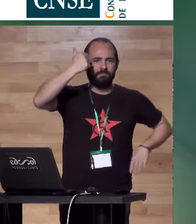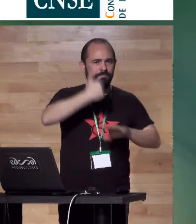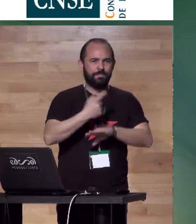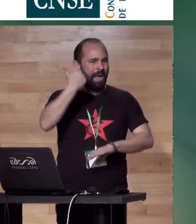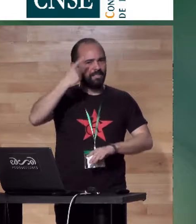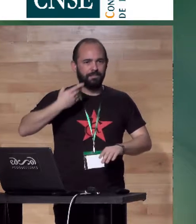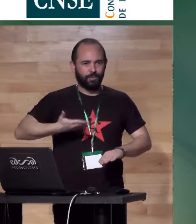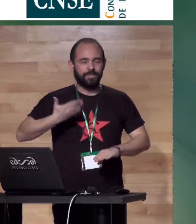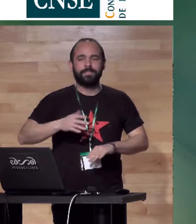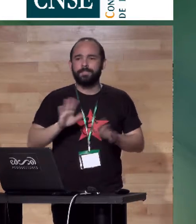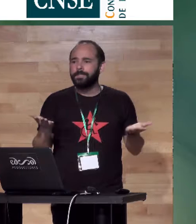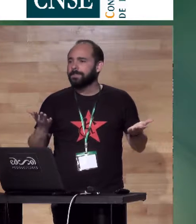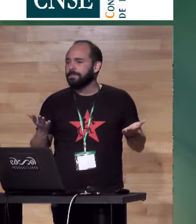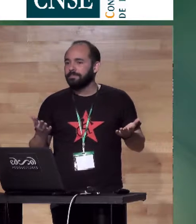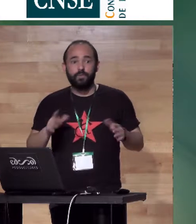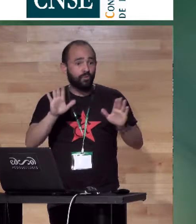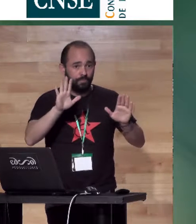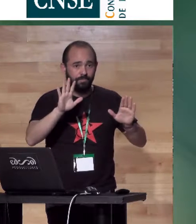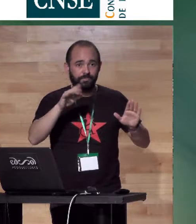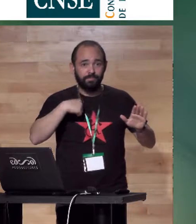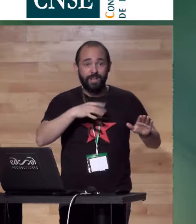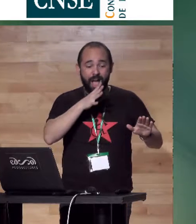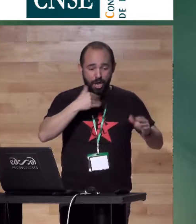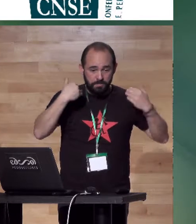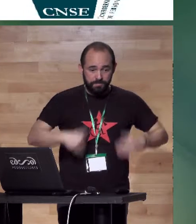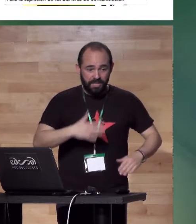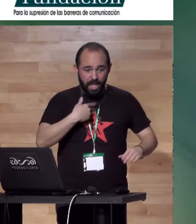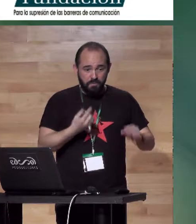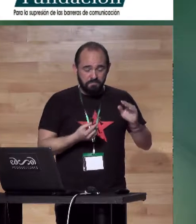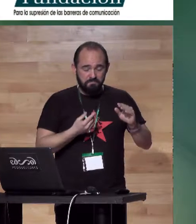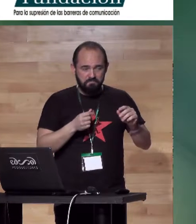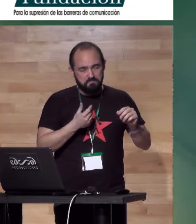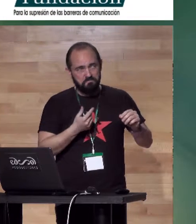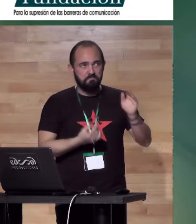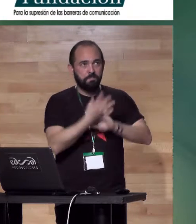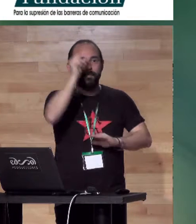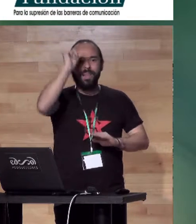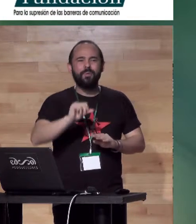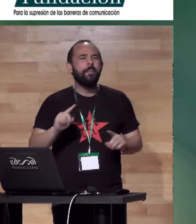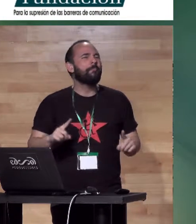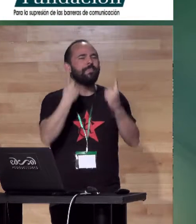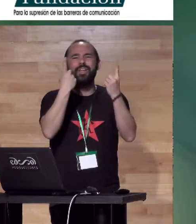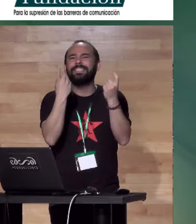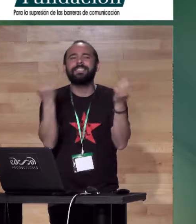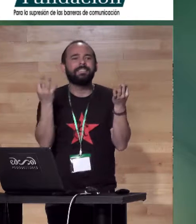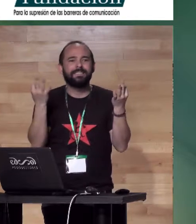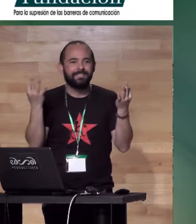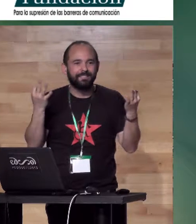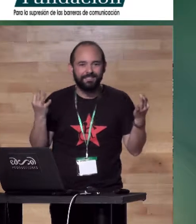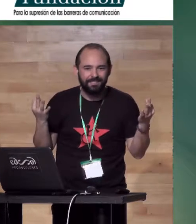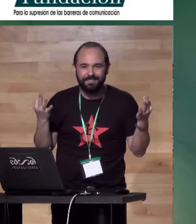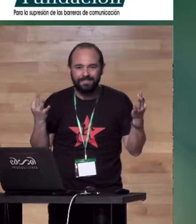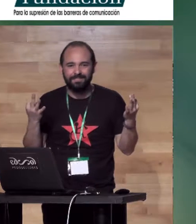Porque dices... El guión es el director, es el más importante. Pero ahora que una persona crea el